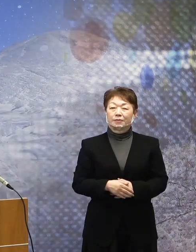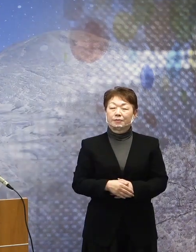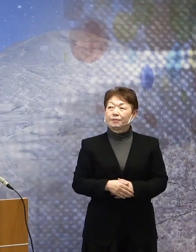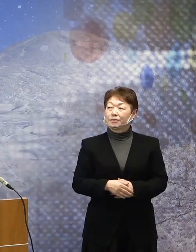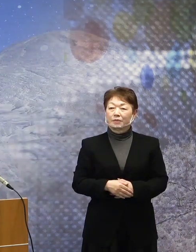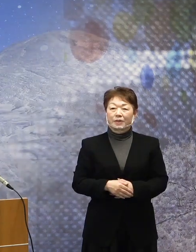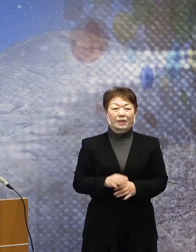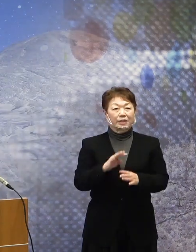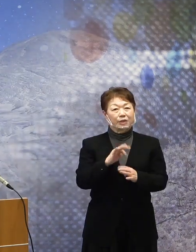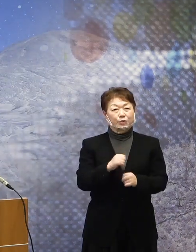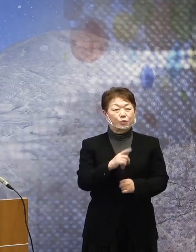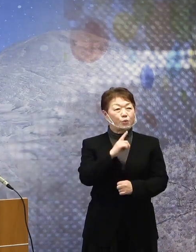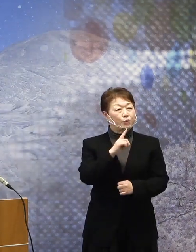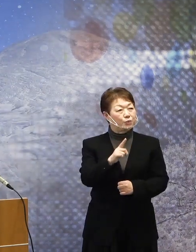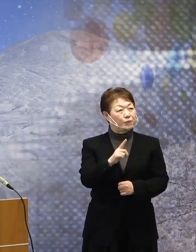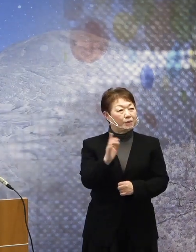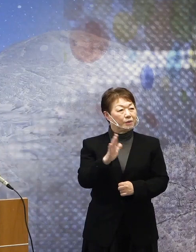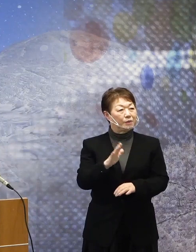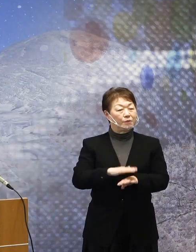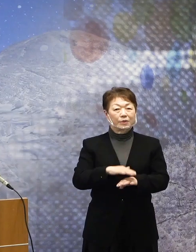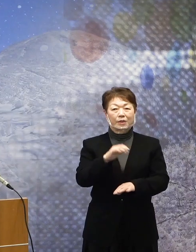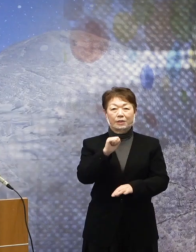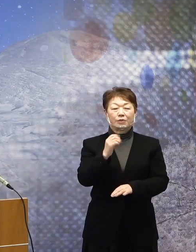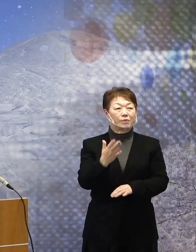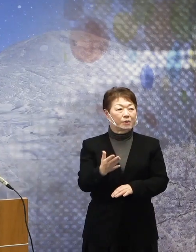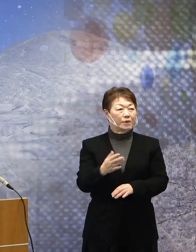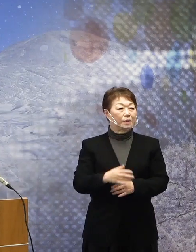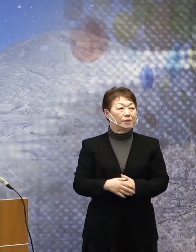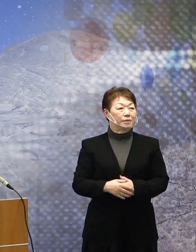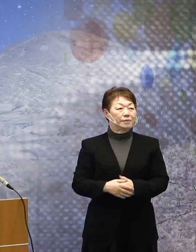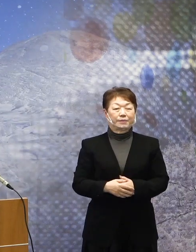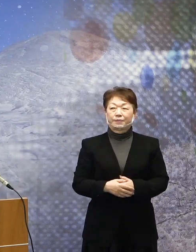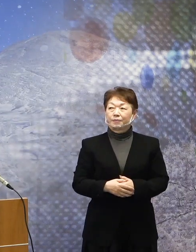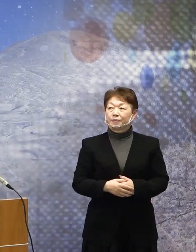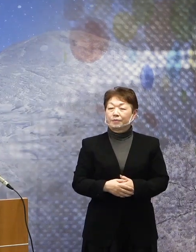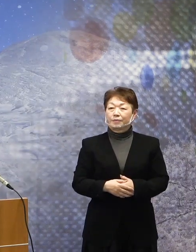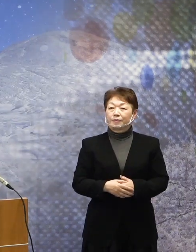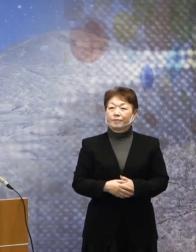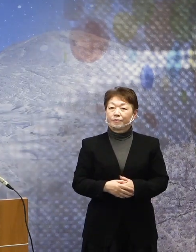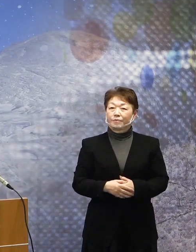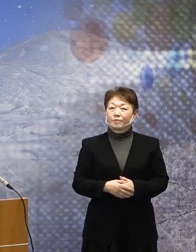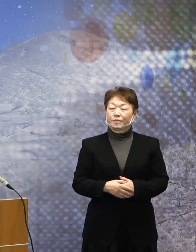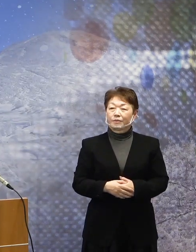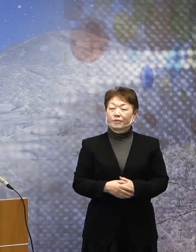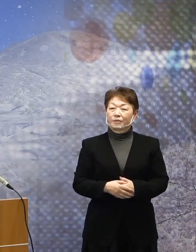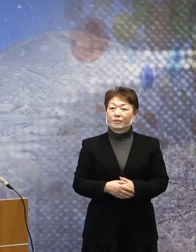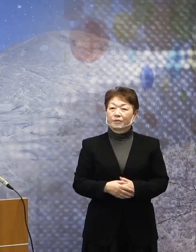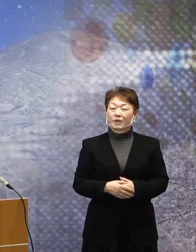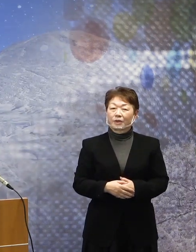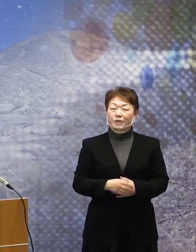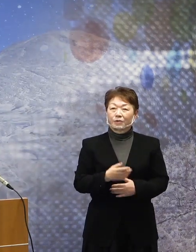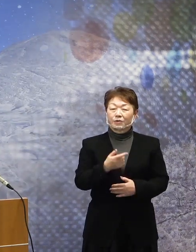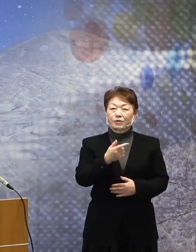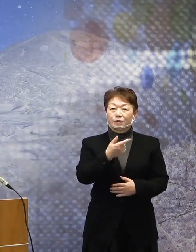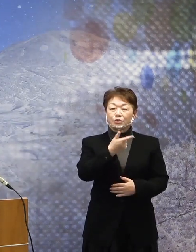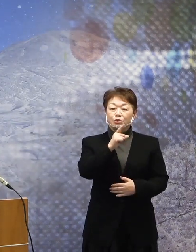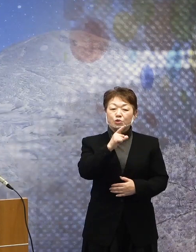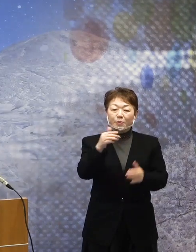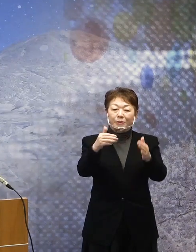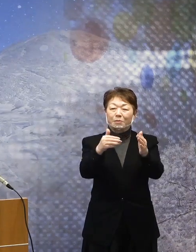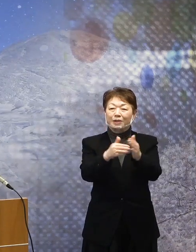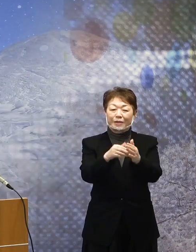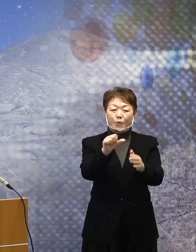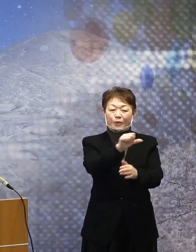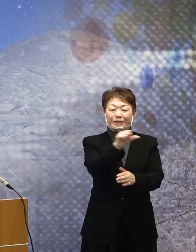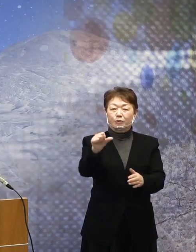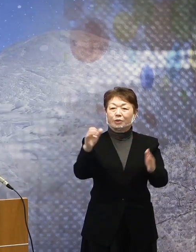ちょっと日付を申し上げるとよくないか、日付もいいですか。一応水曜日まで5日間というふうに今の